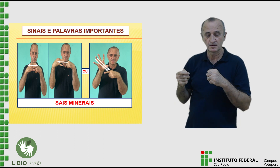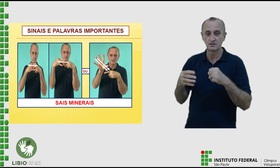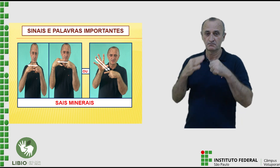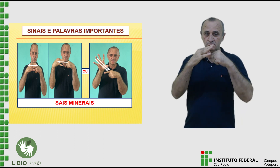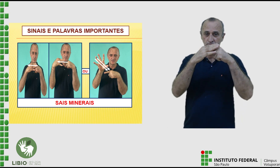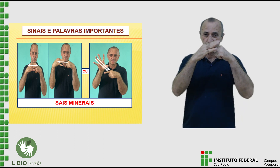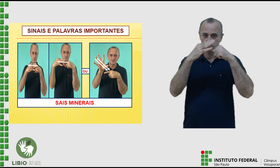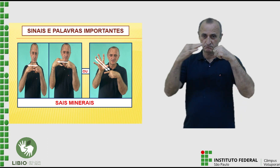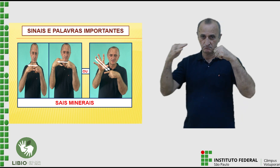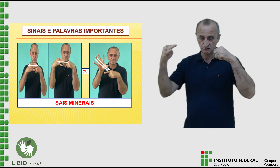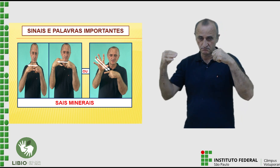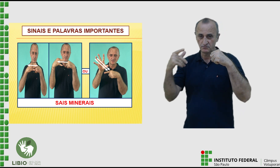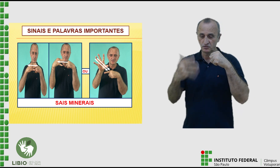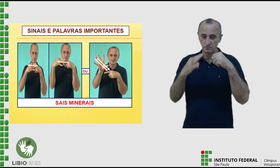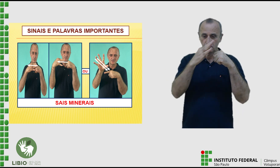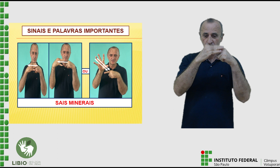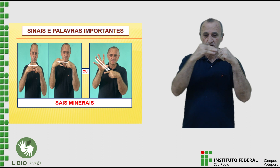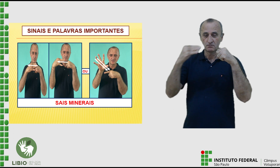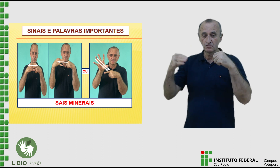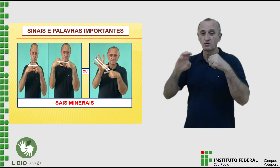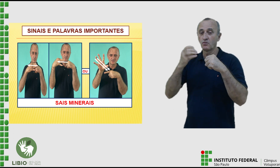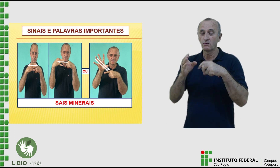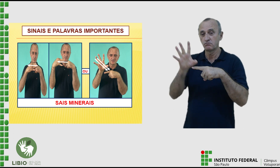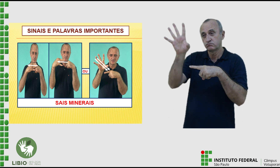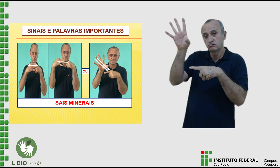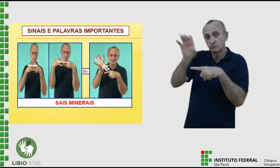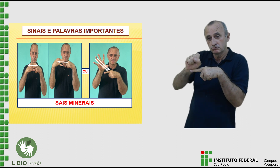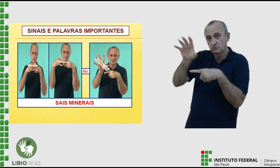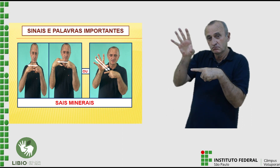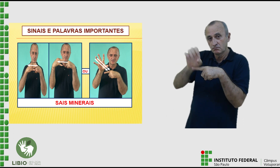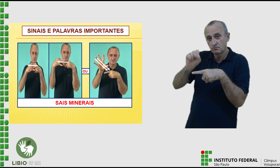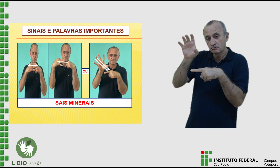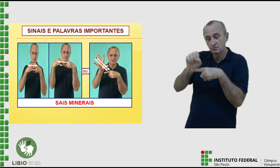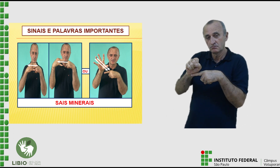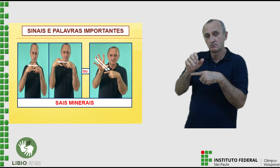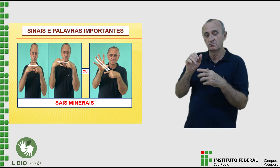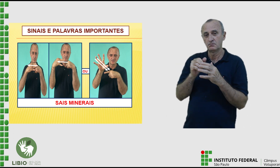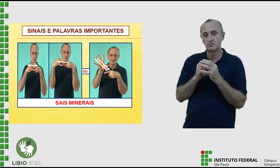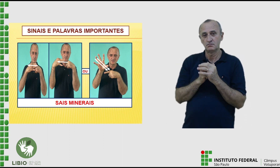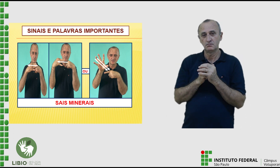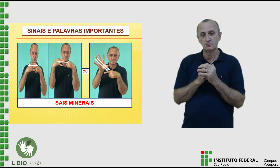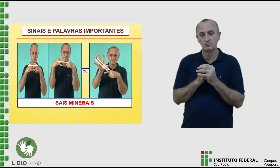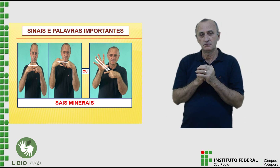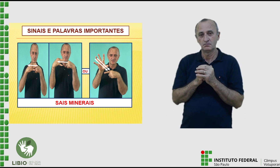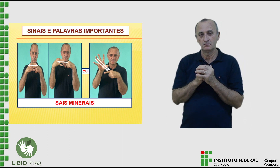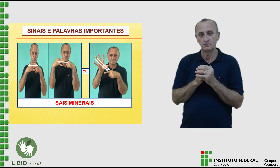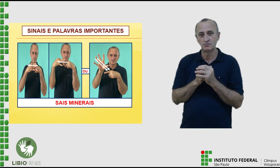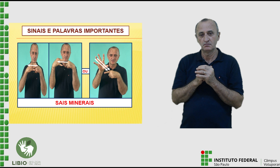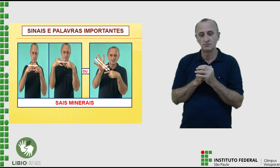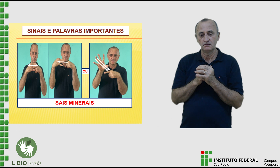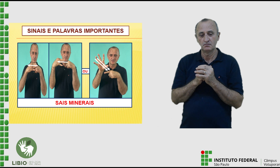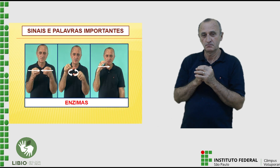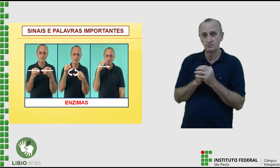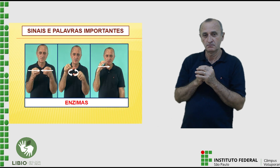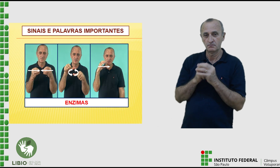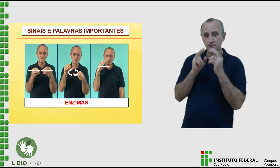Veja aqui o sinal, sais minerais, ou esse sinal para sais minerais.